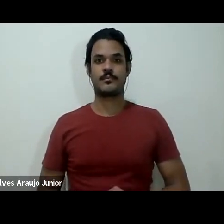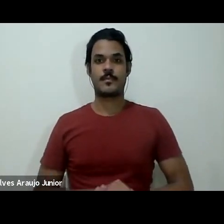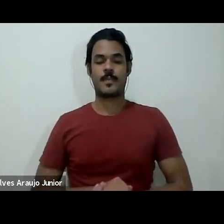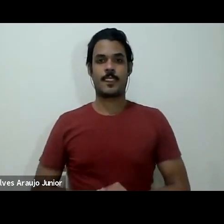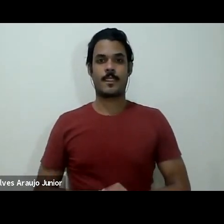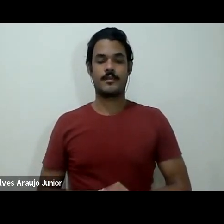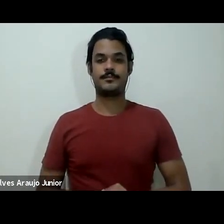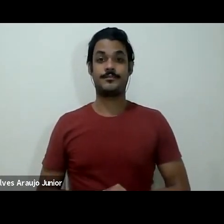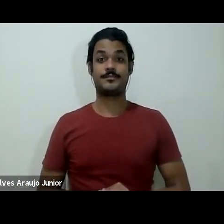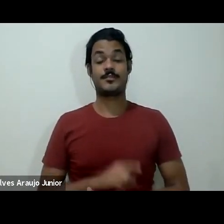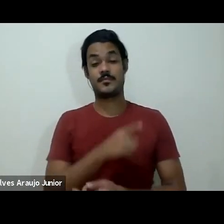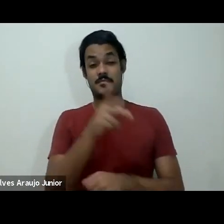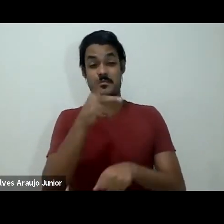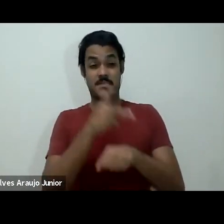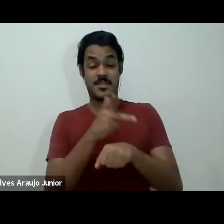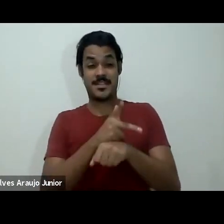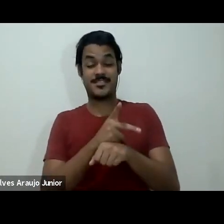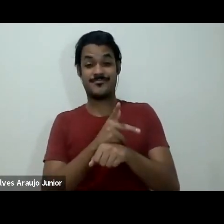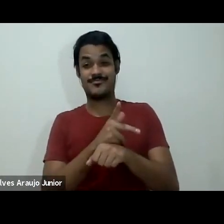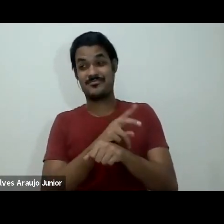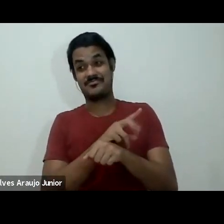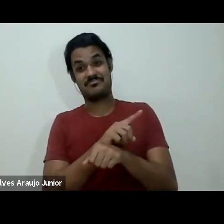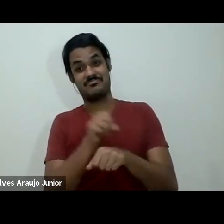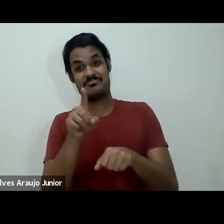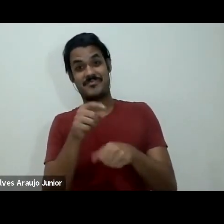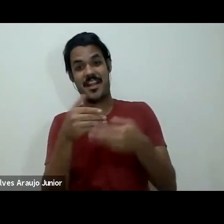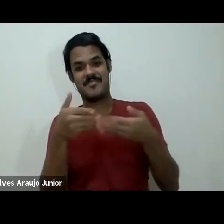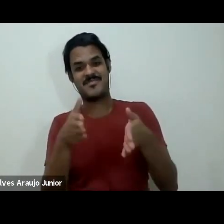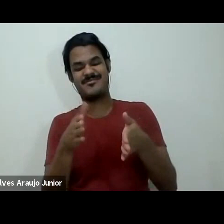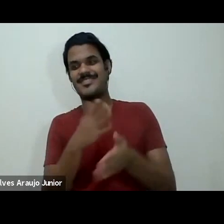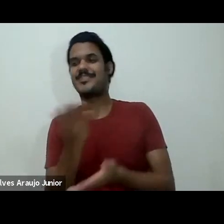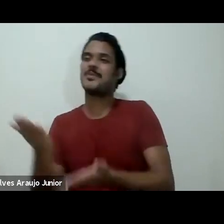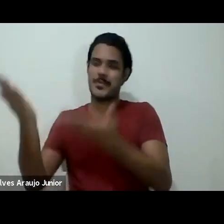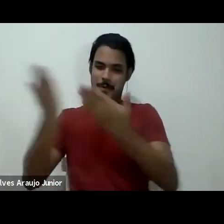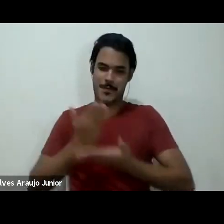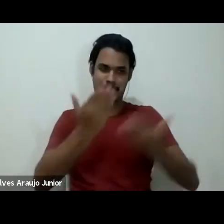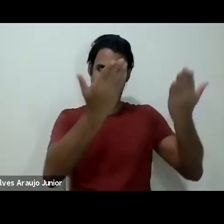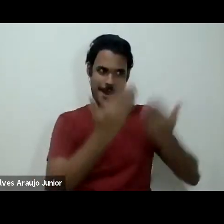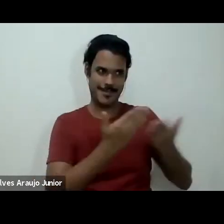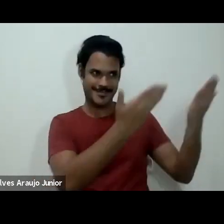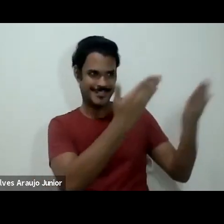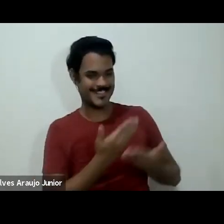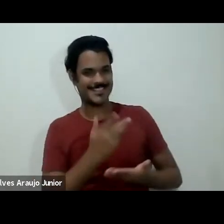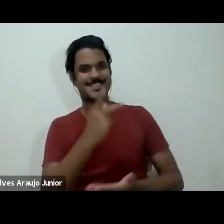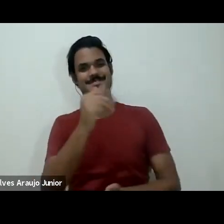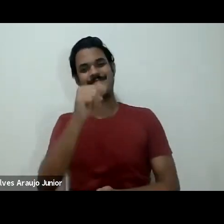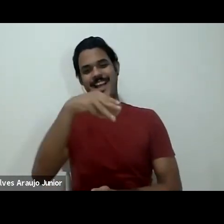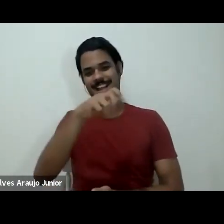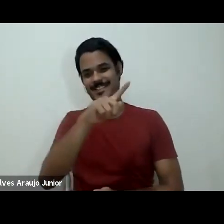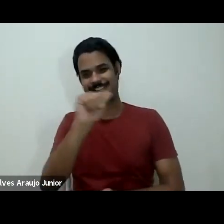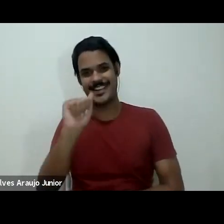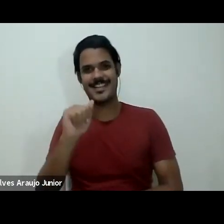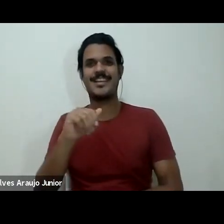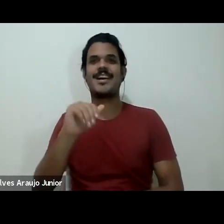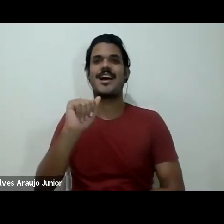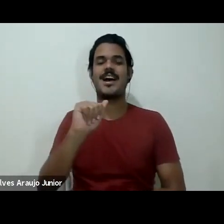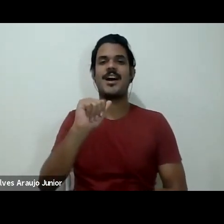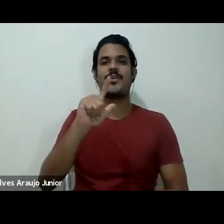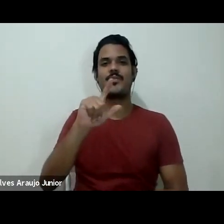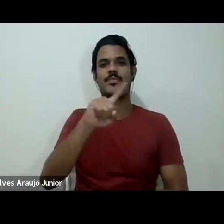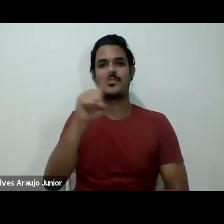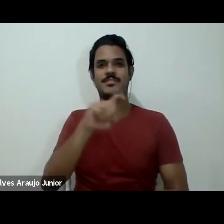Já que ninguém ligou, eu vou convidar todo mundo, por favor, senhoras e senhores, Pamela, Alzeni, o